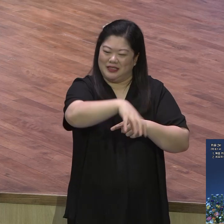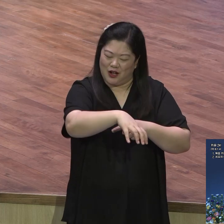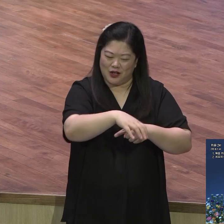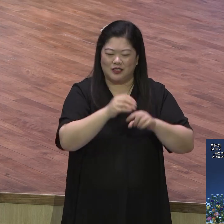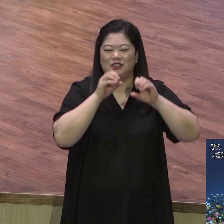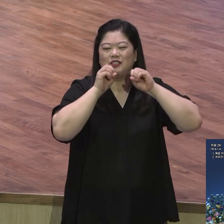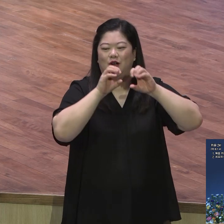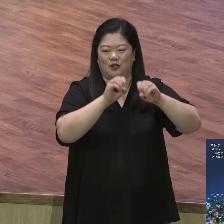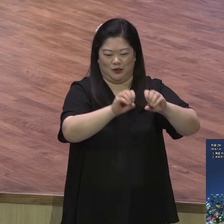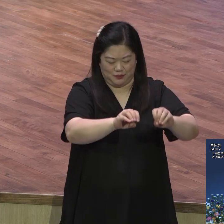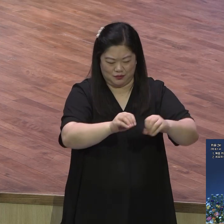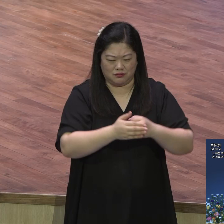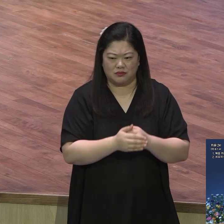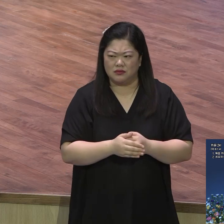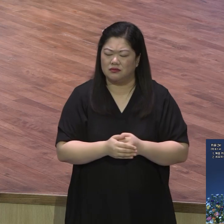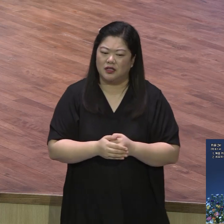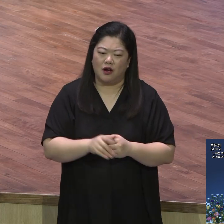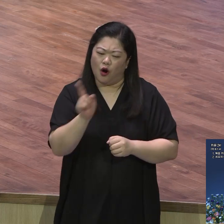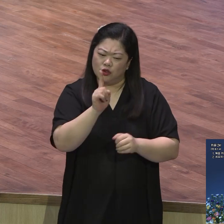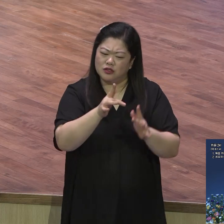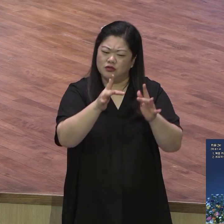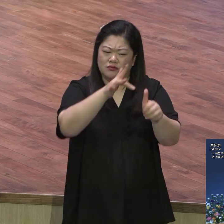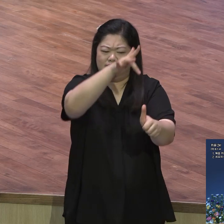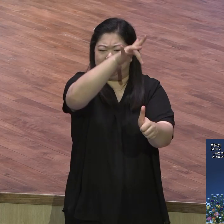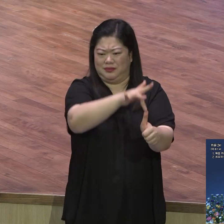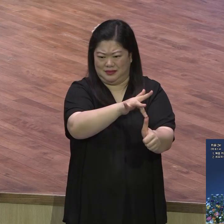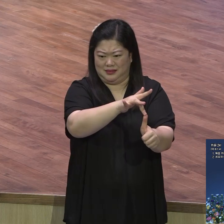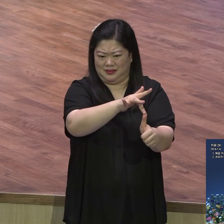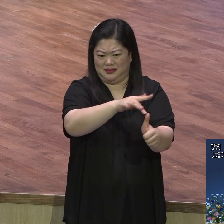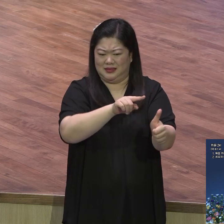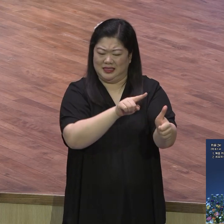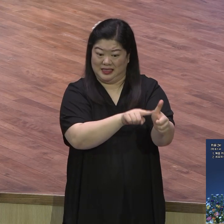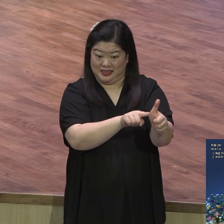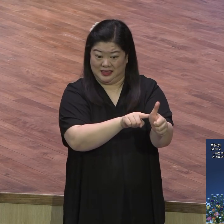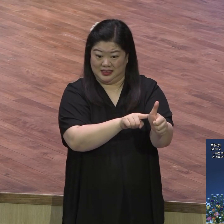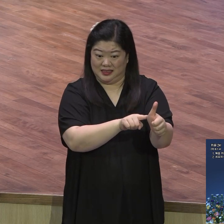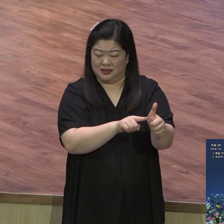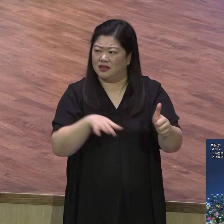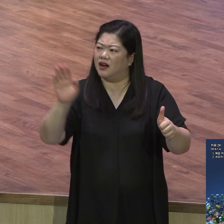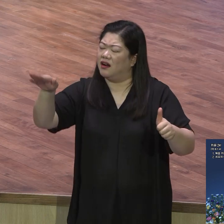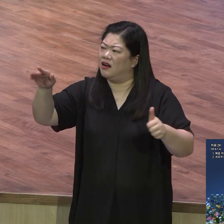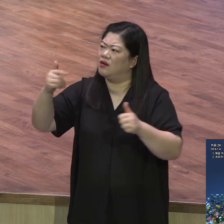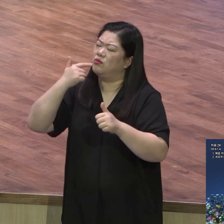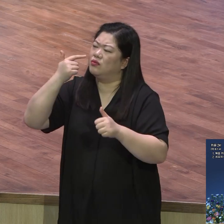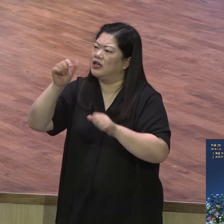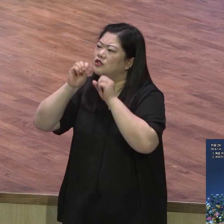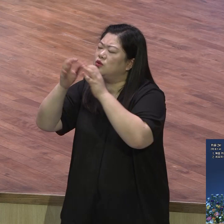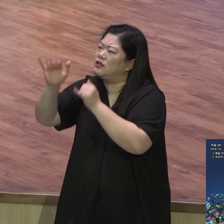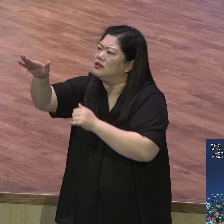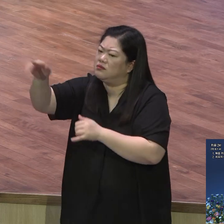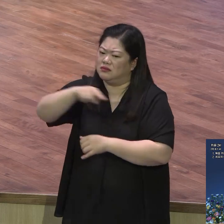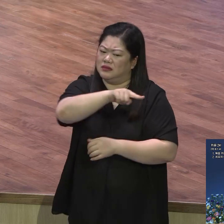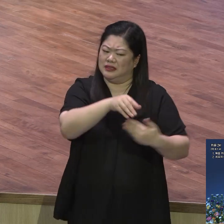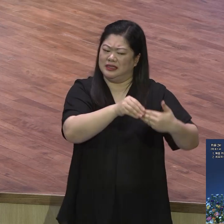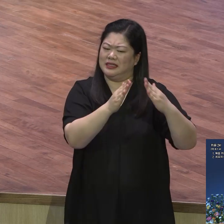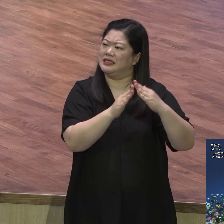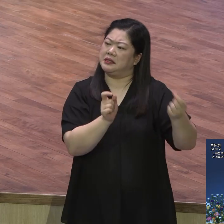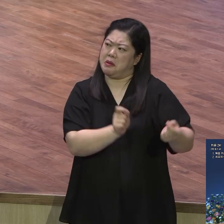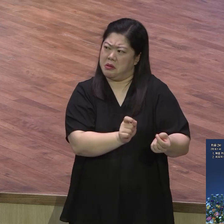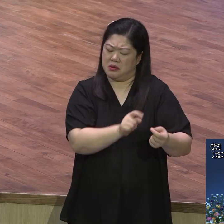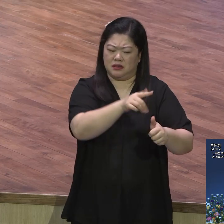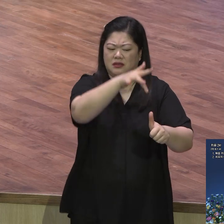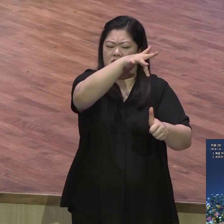마을에 귀신 들린 사람이 있었어요. 그 어떤 사람이 그 귀신 들린 사람을 교회에 데려왔어요. 데려왔는데 이 젊은 전도사가